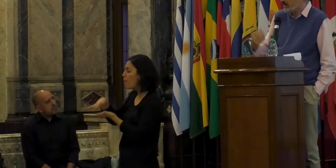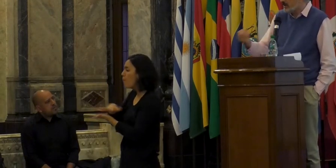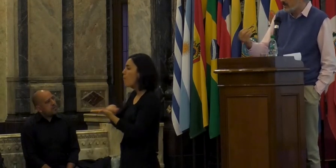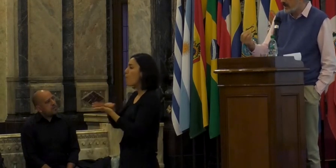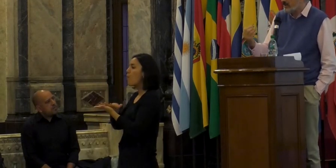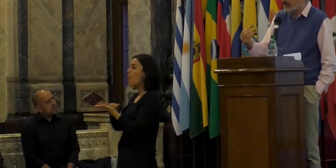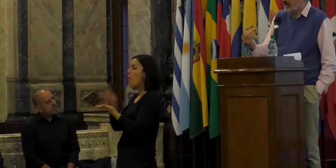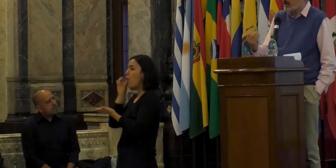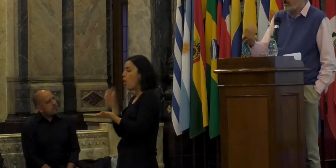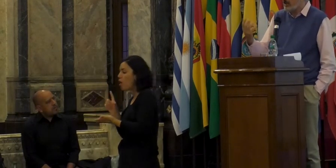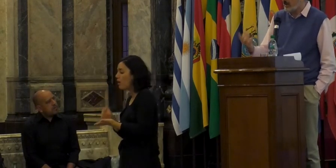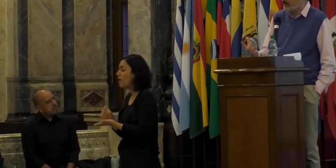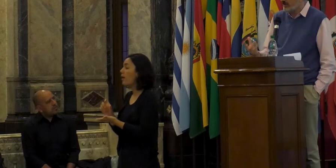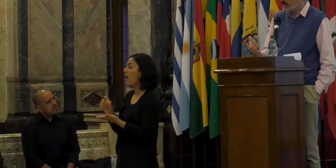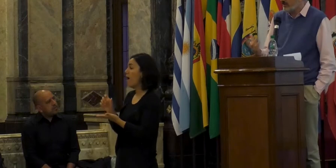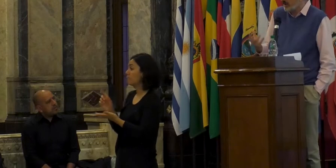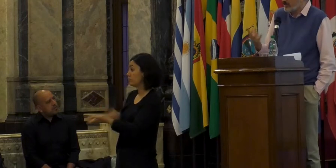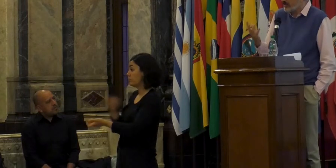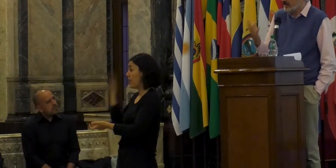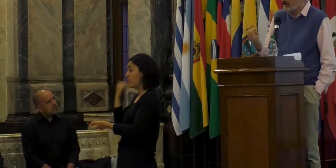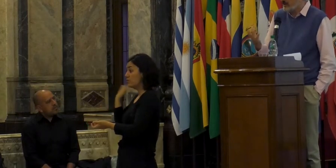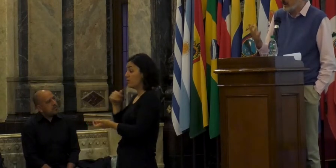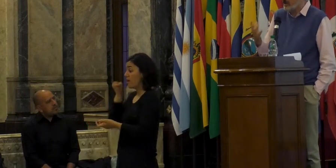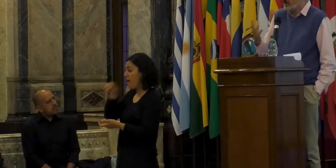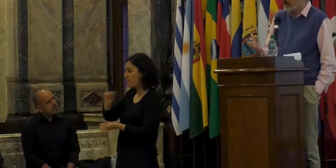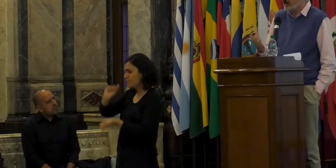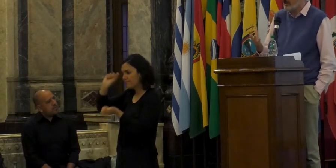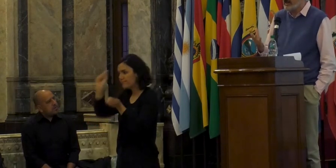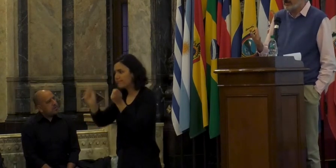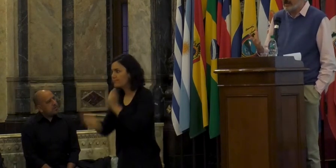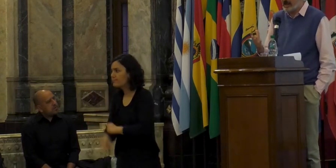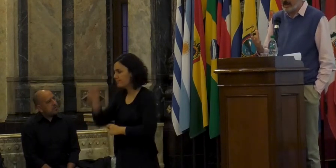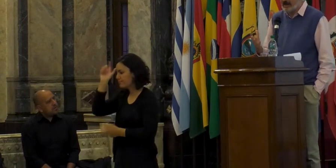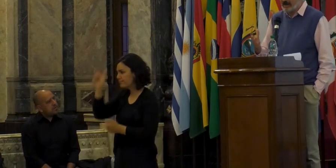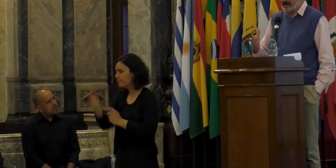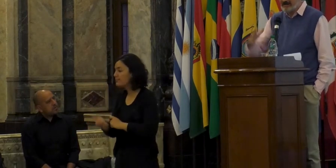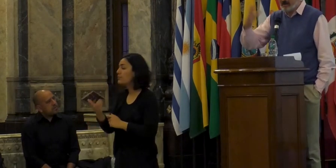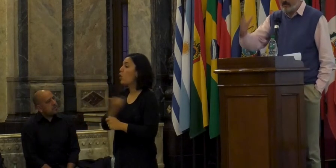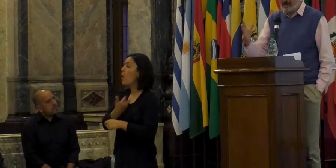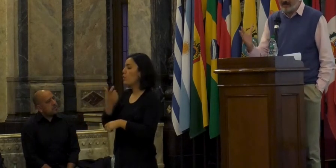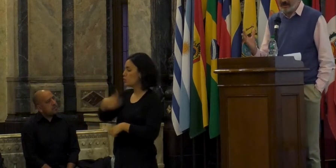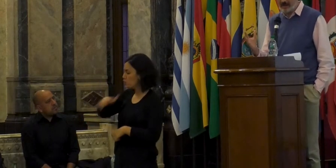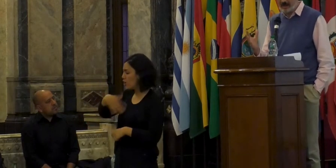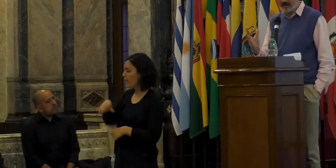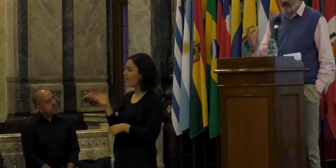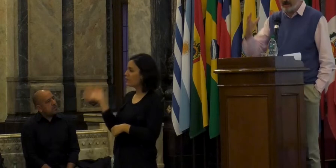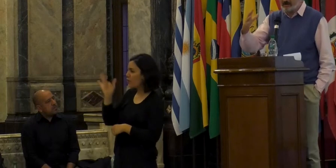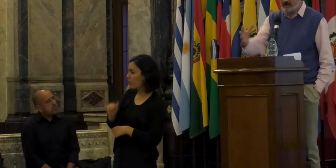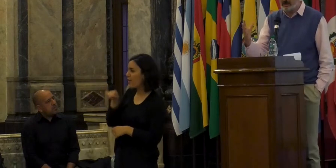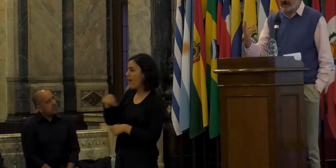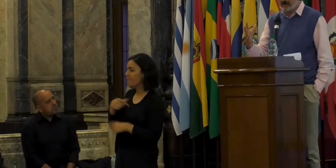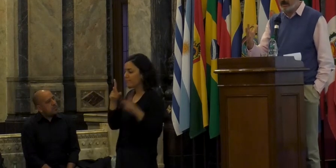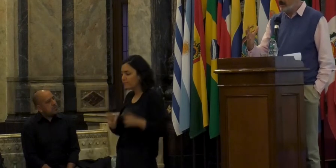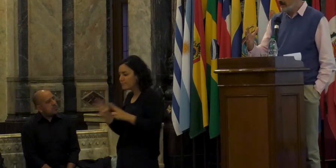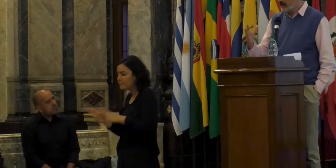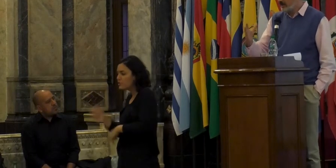por objetos que de otra manera no se podían constituir, porque tú no puedes tener una sociología de la vida cotidiana que esté compartimentada en lo que es